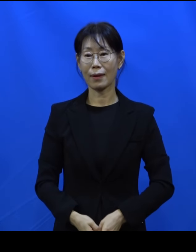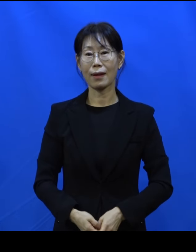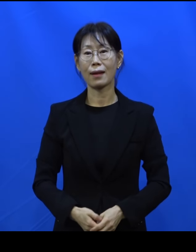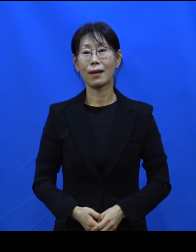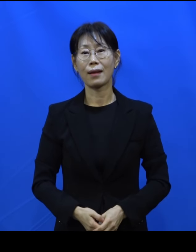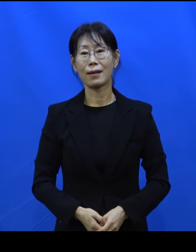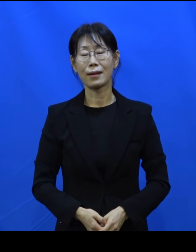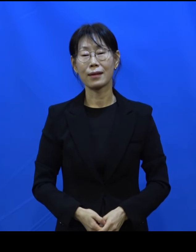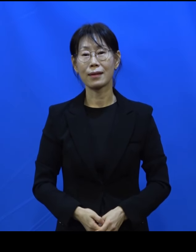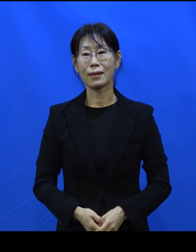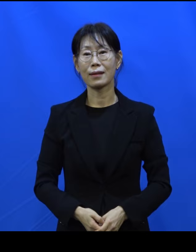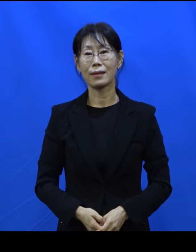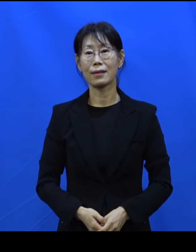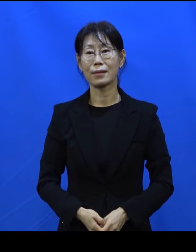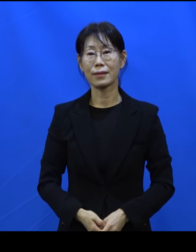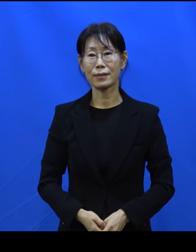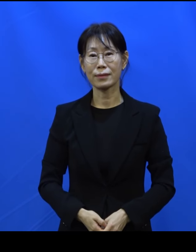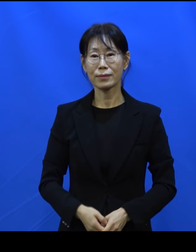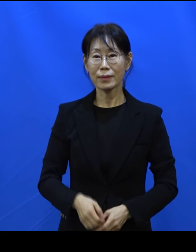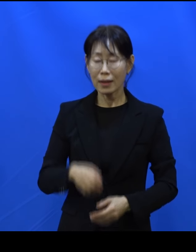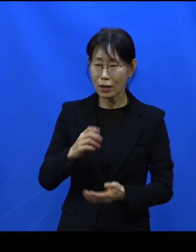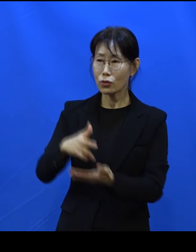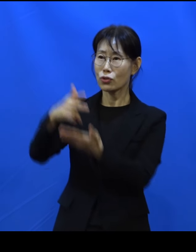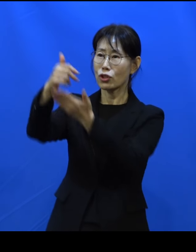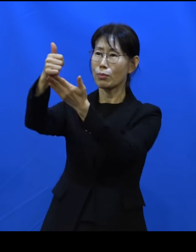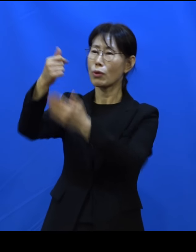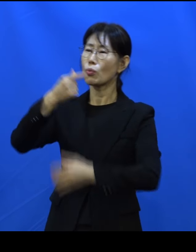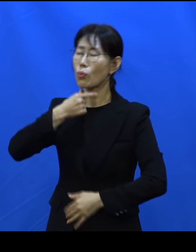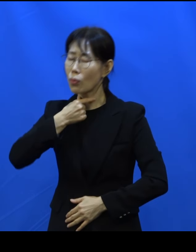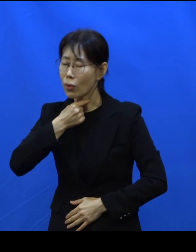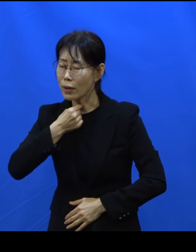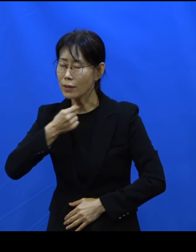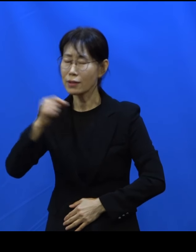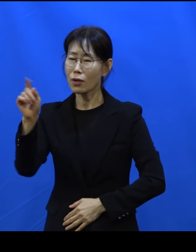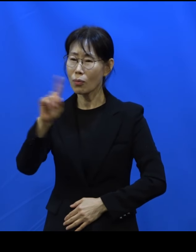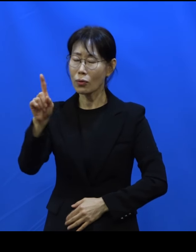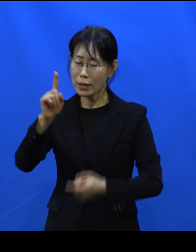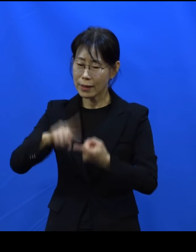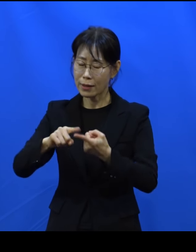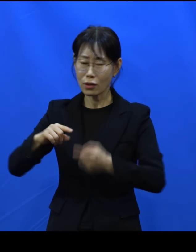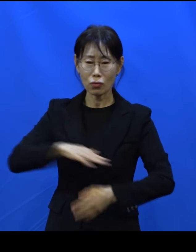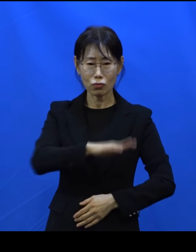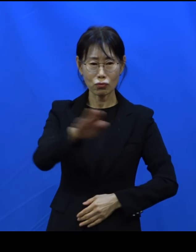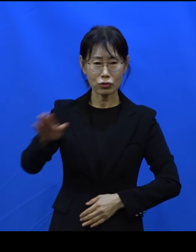않아요. 주님이 무엇을 원하시는가, 그분에게 초점을 맞추는 거예요.